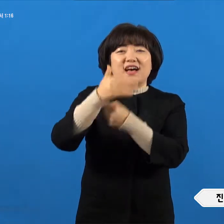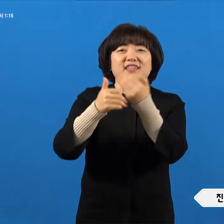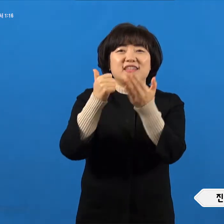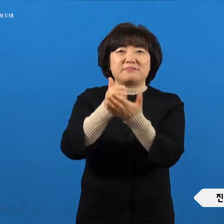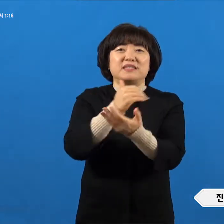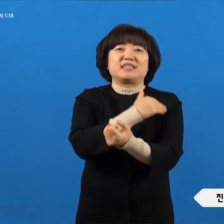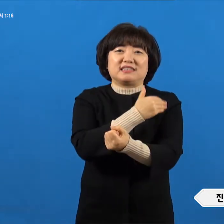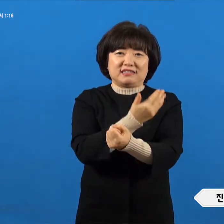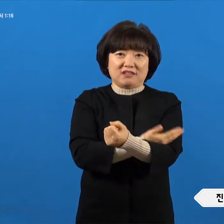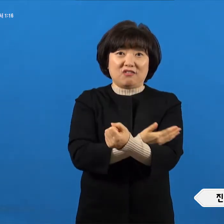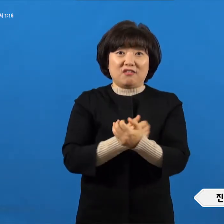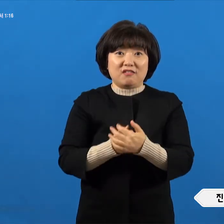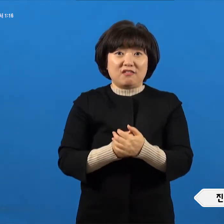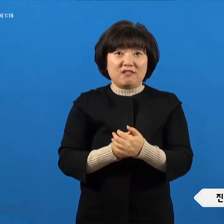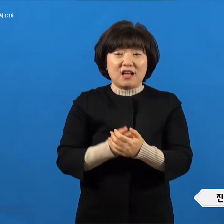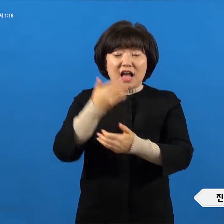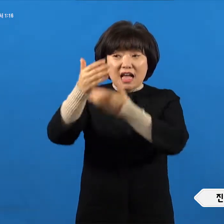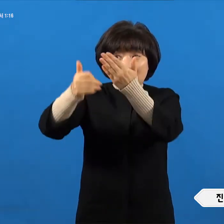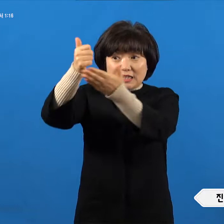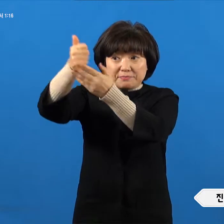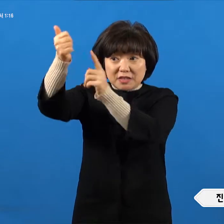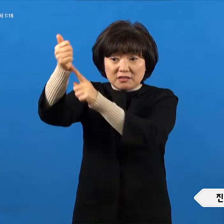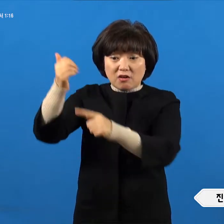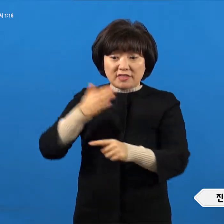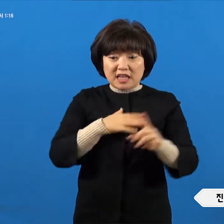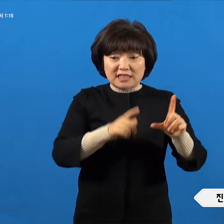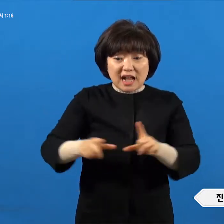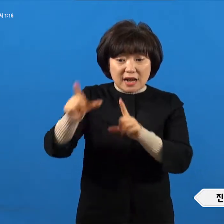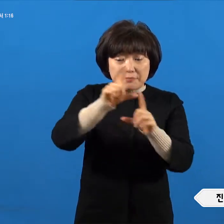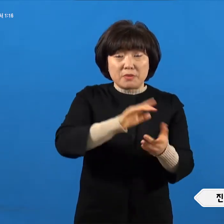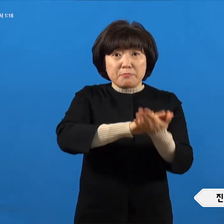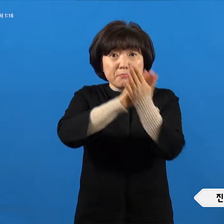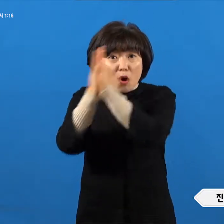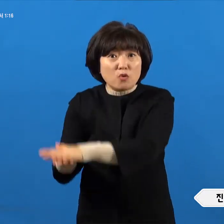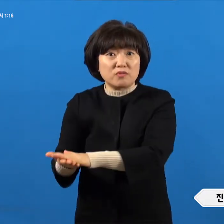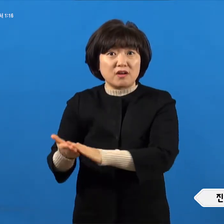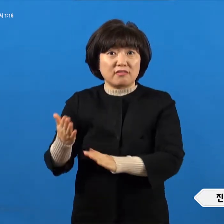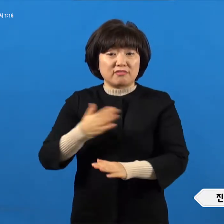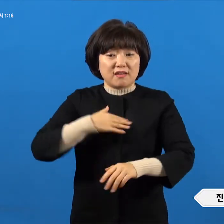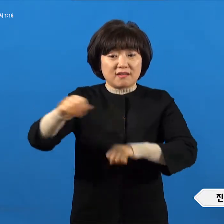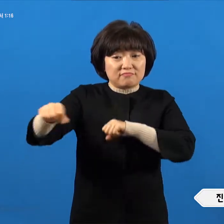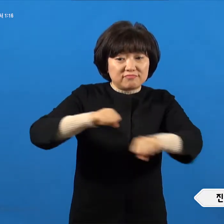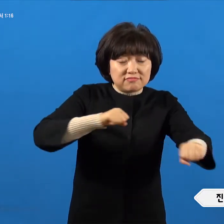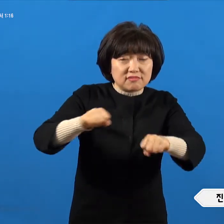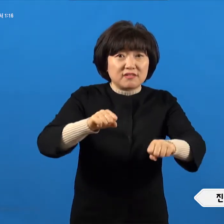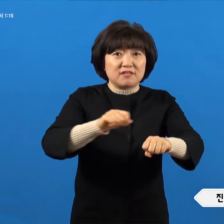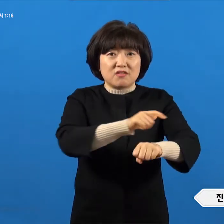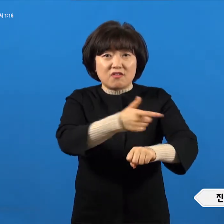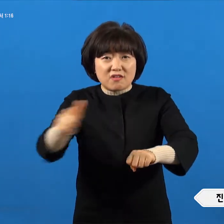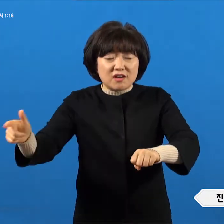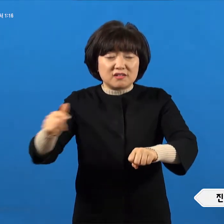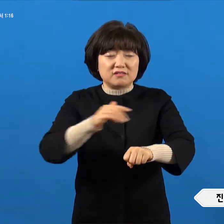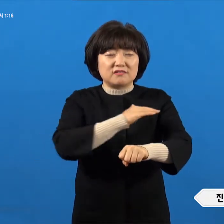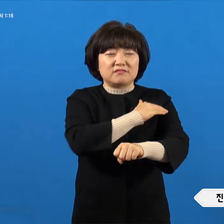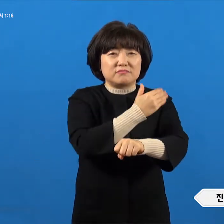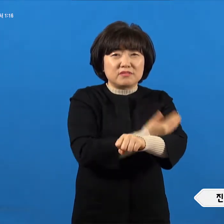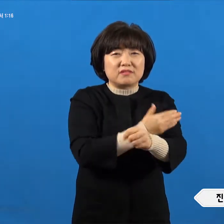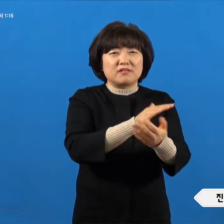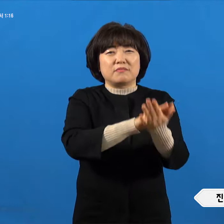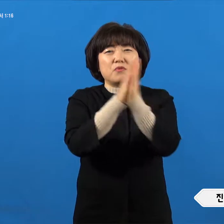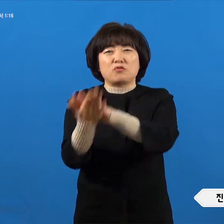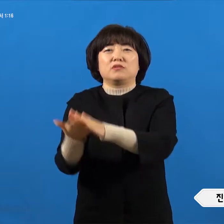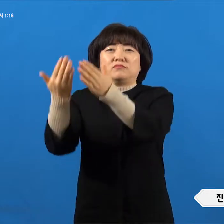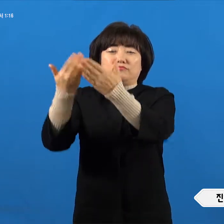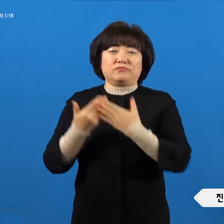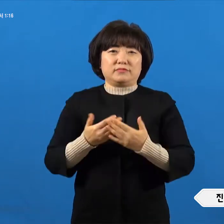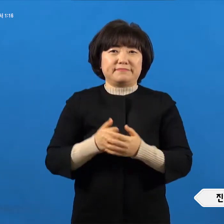변화시키지 않으셨습니까? 하나님께서 우리 가운데 역사하지 않으셨습니까? 목회를 하면서